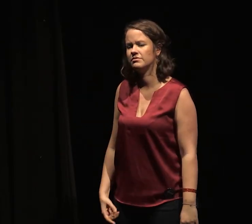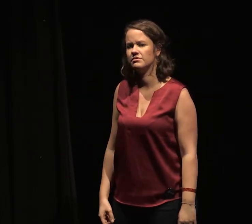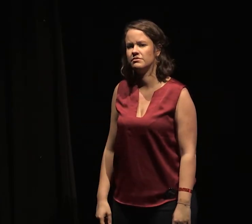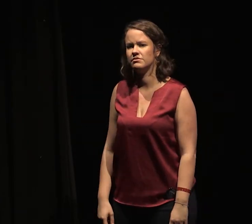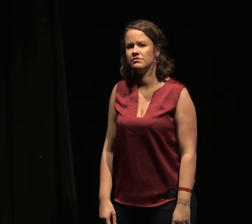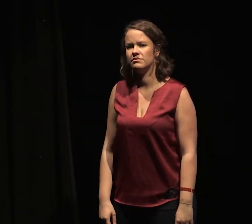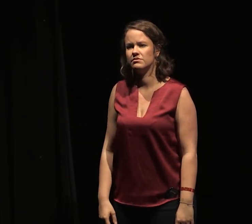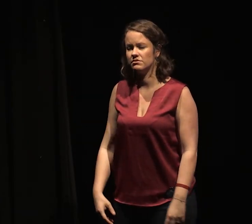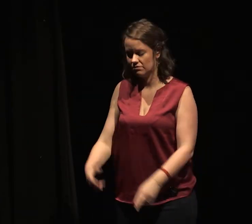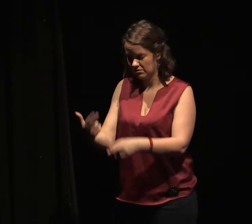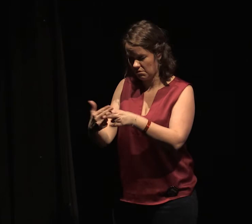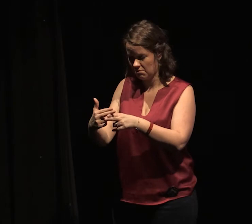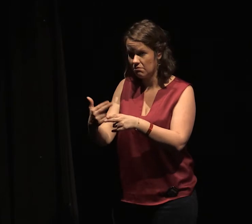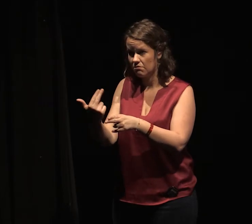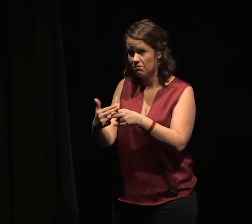Et mon nom,